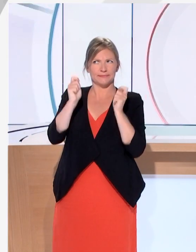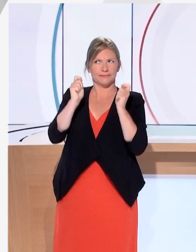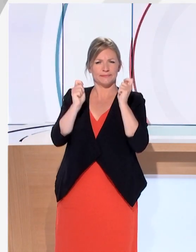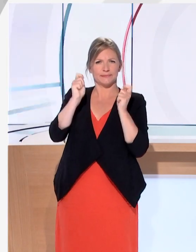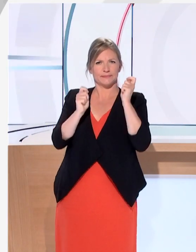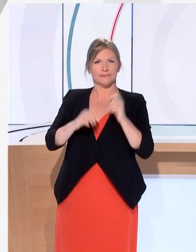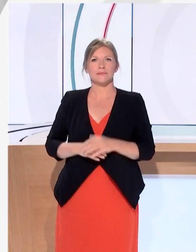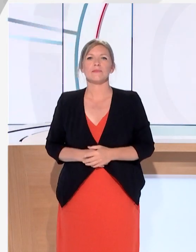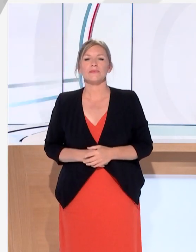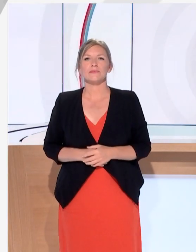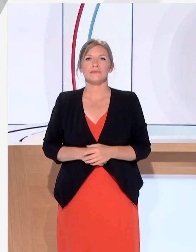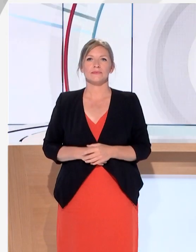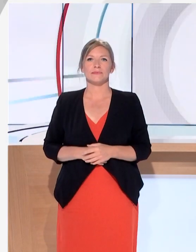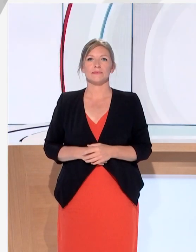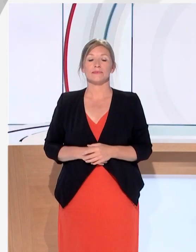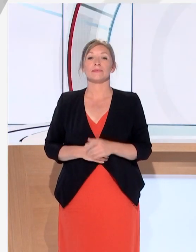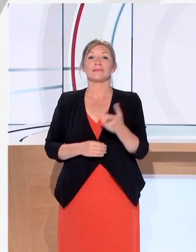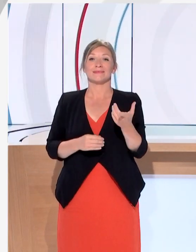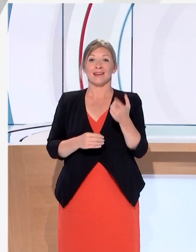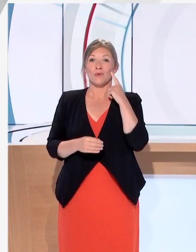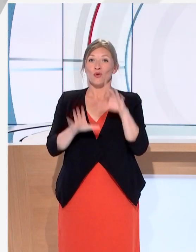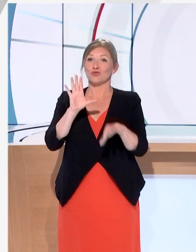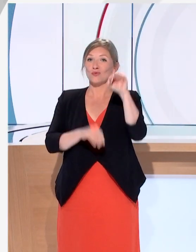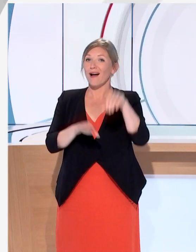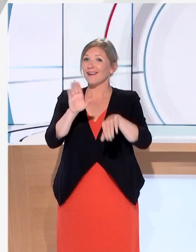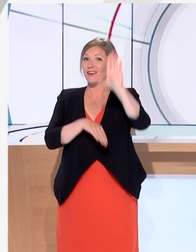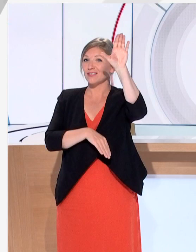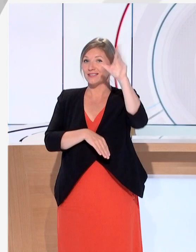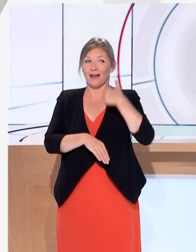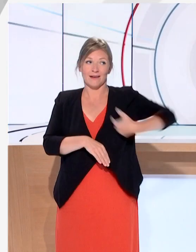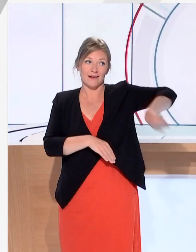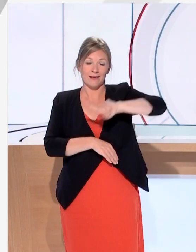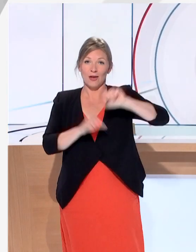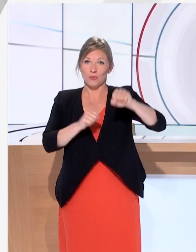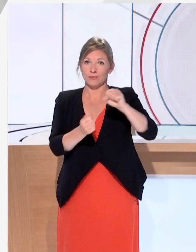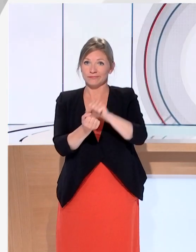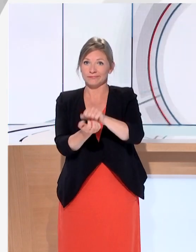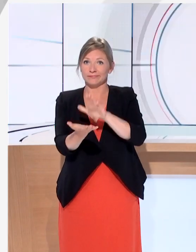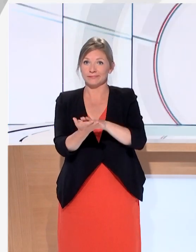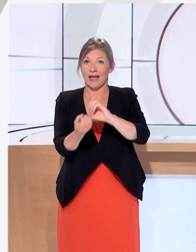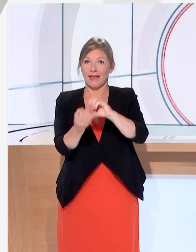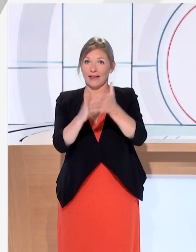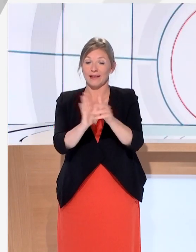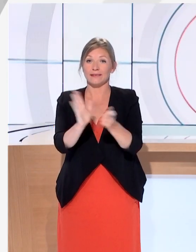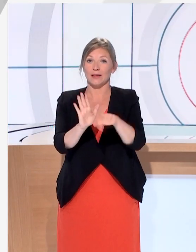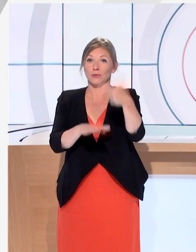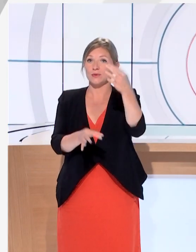politiques. Pour participer à la primaire, les électeurs peuvent s'inscrire en ligne avant le 12